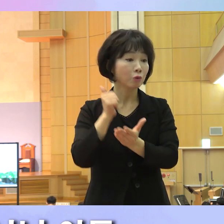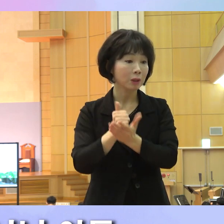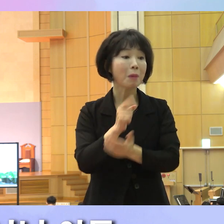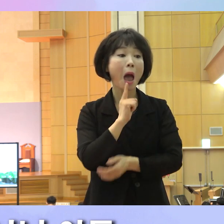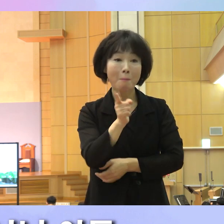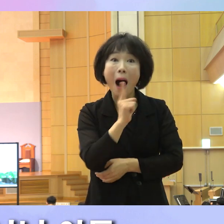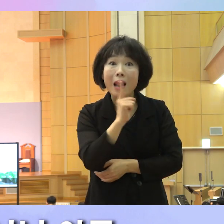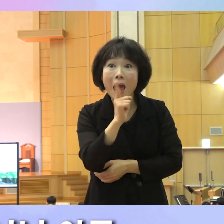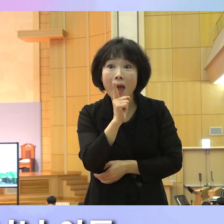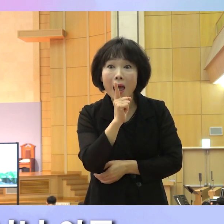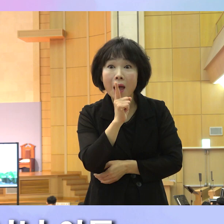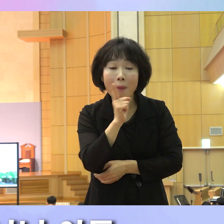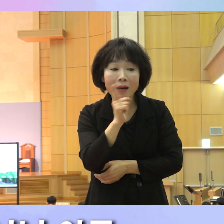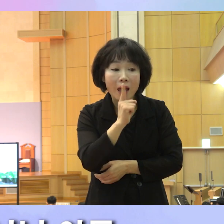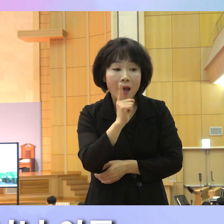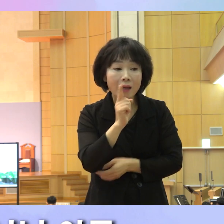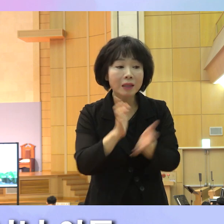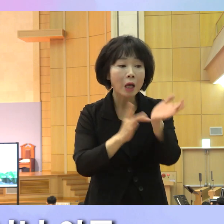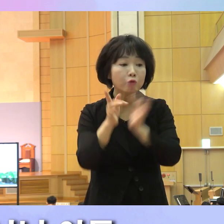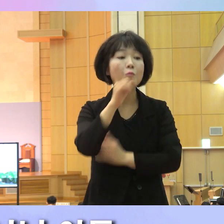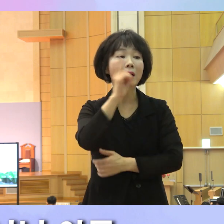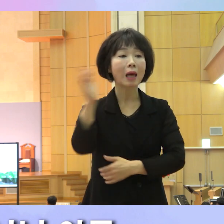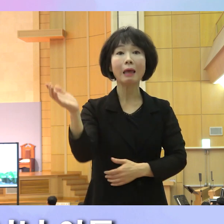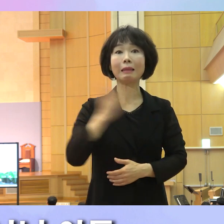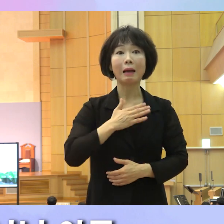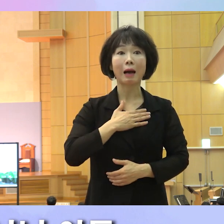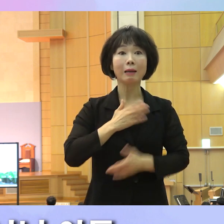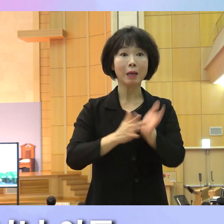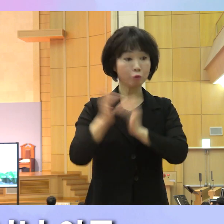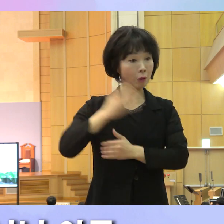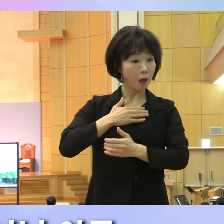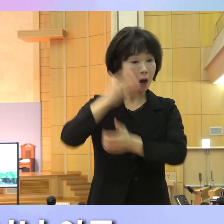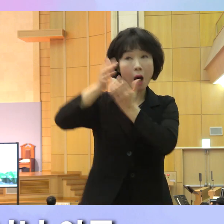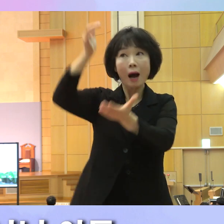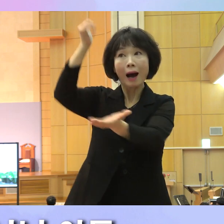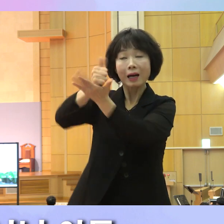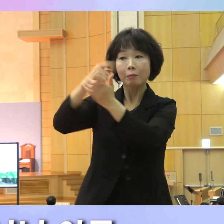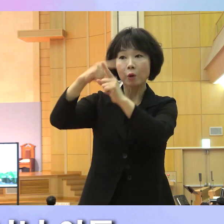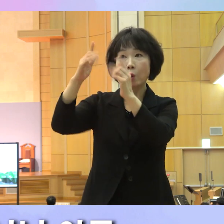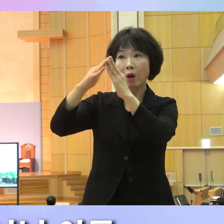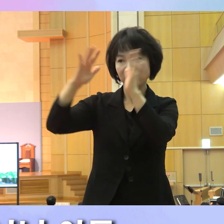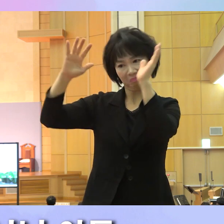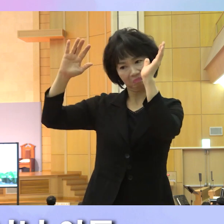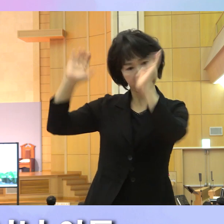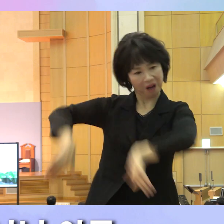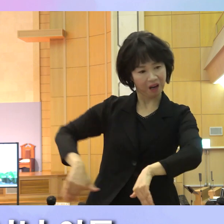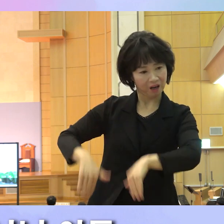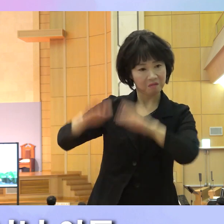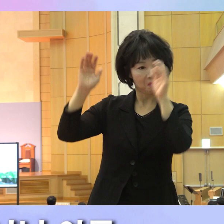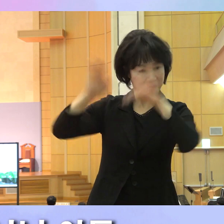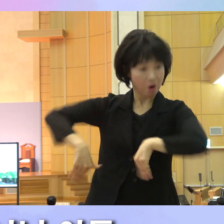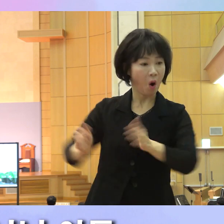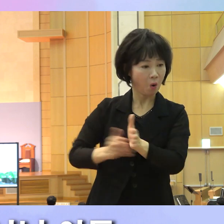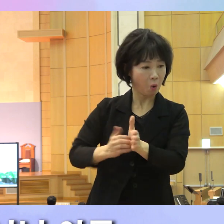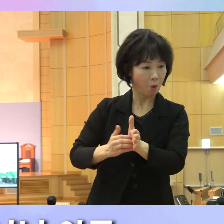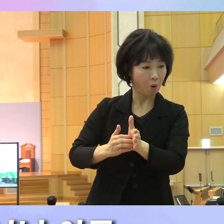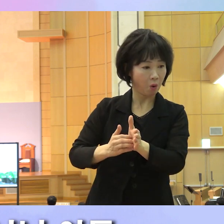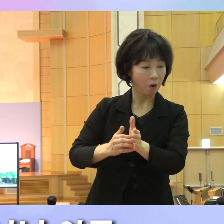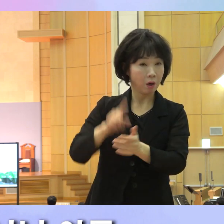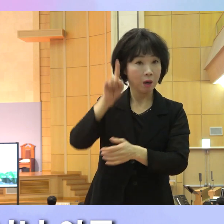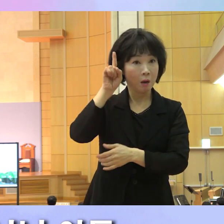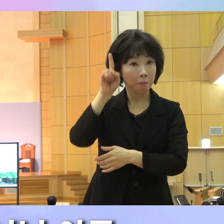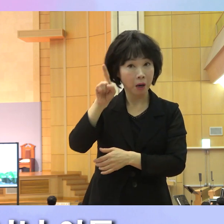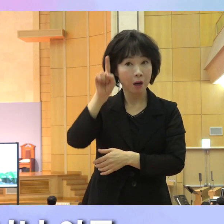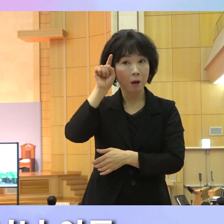이 사람의 말이 내가 하나님의 성전을 헐고, 조금 전에 요한복음에 말했던 것처럼